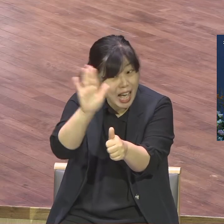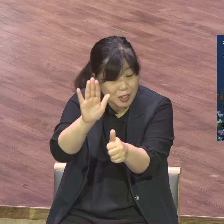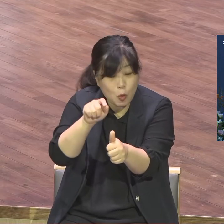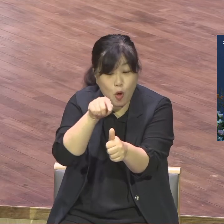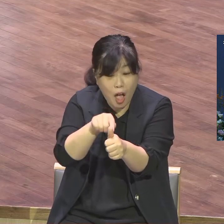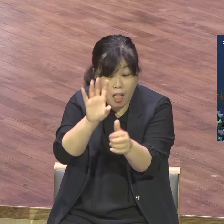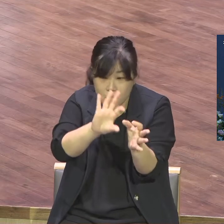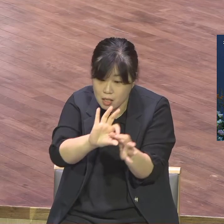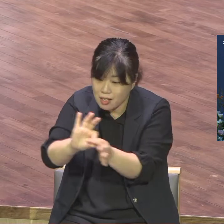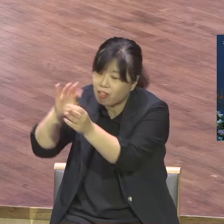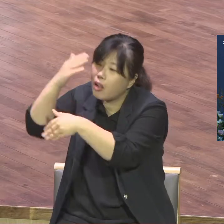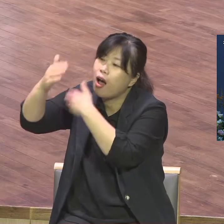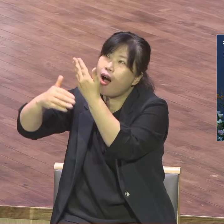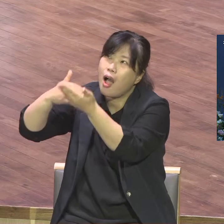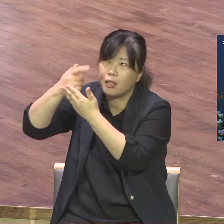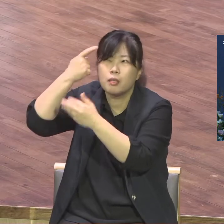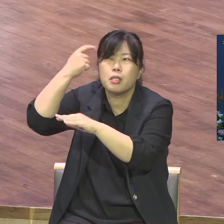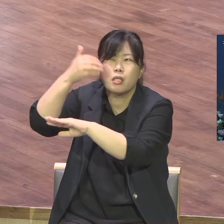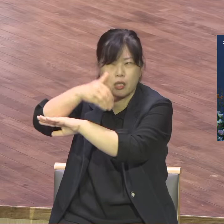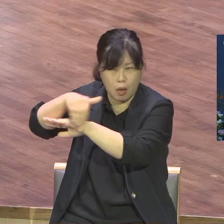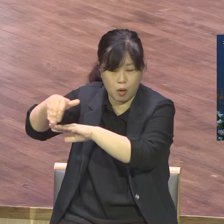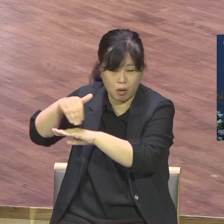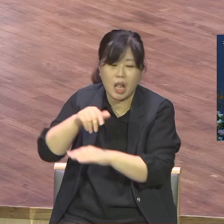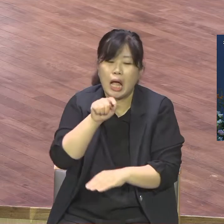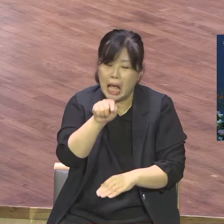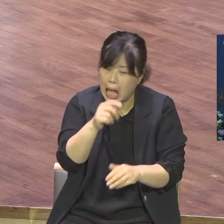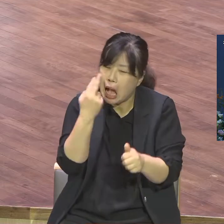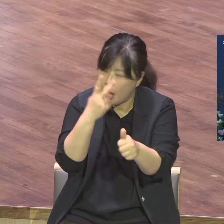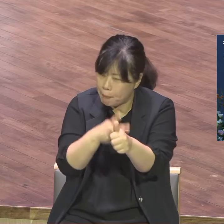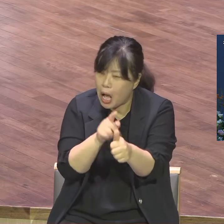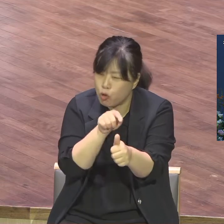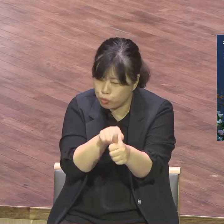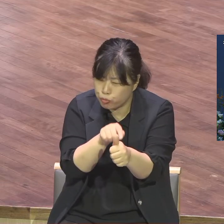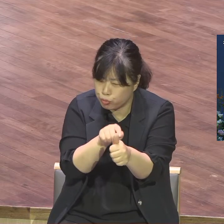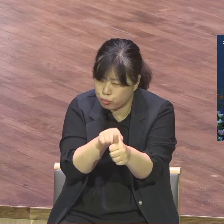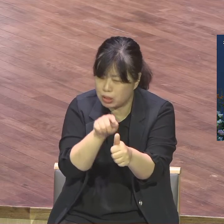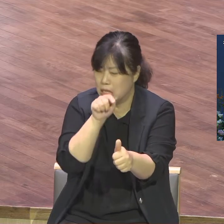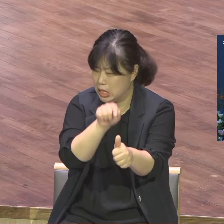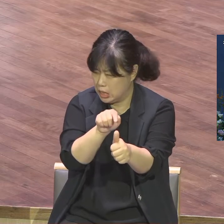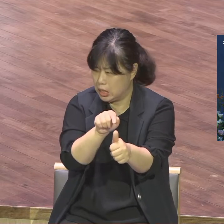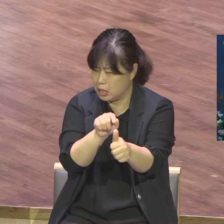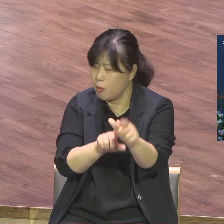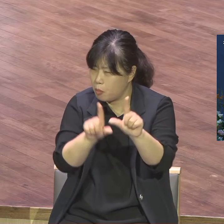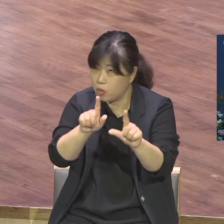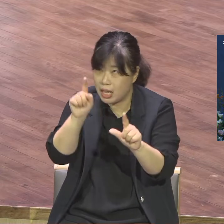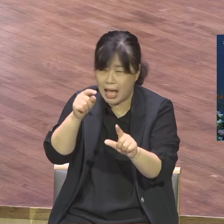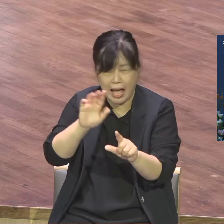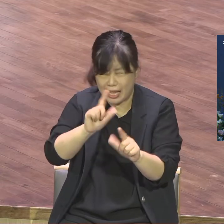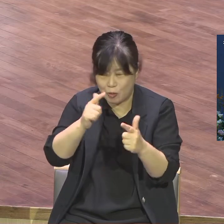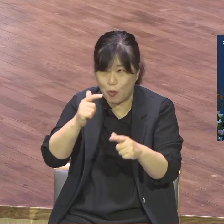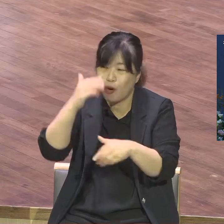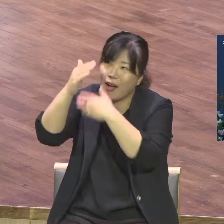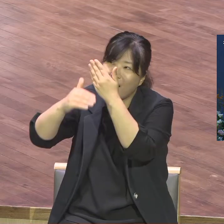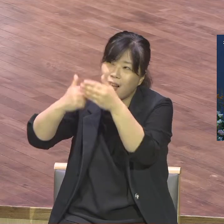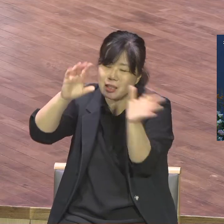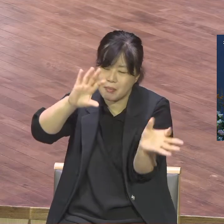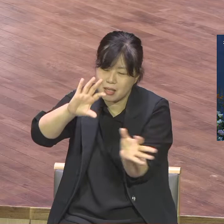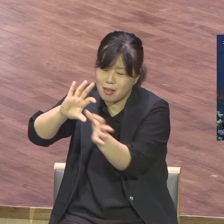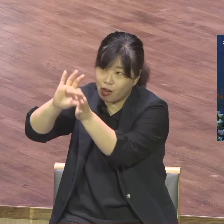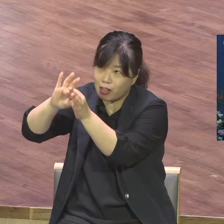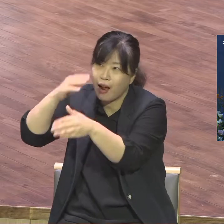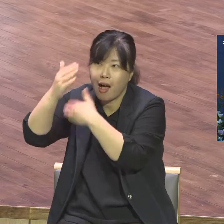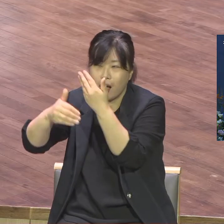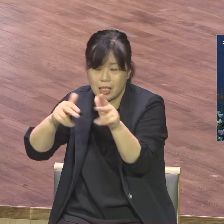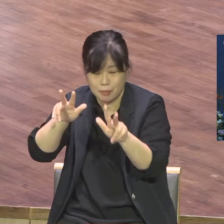하나님께서 바울을 시대적으로 사용하시면 깨닫고 하나님의 뜻과 계획을 성취하기 위해서 바울이 어떤 인간적인